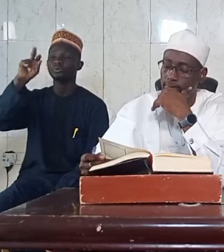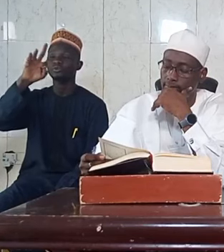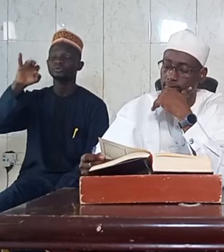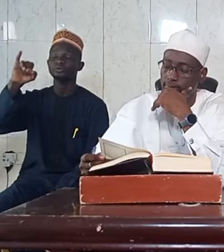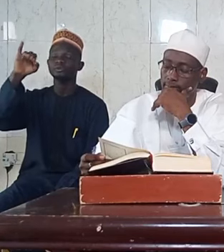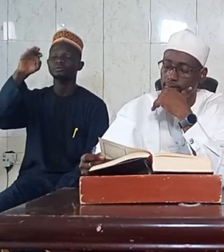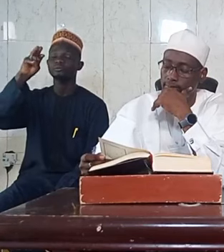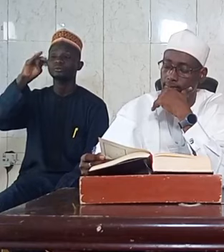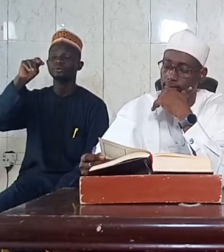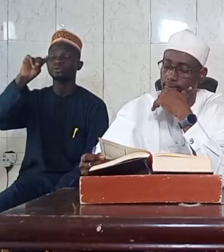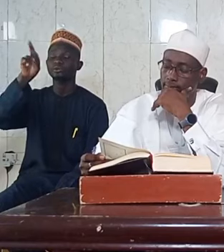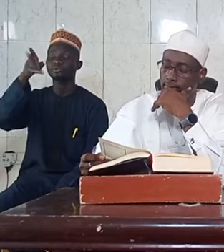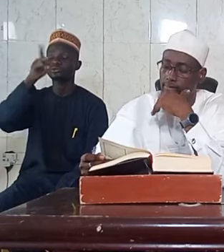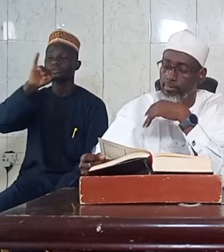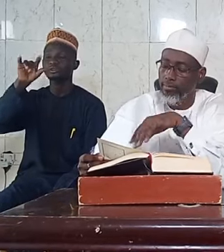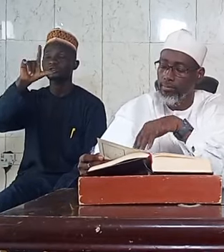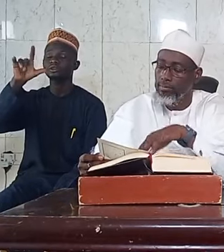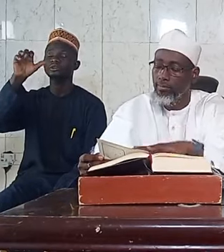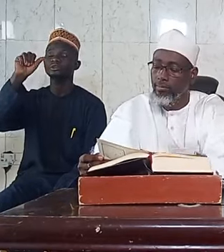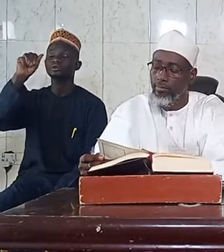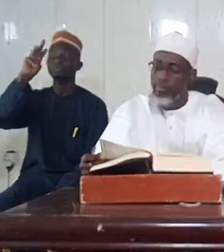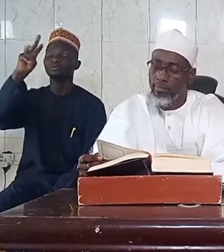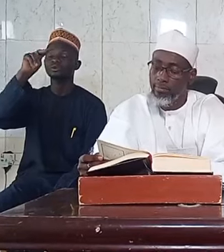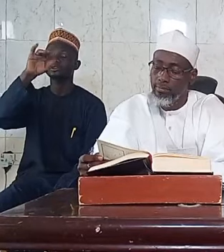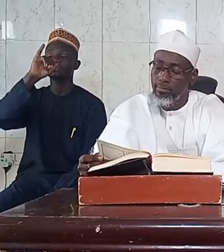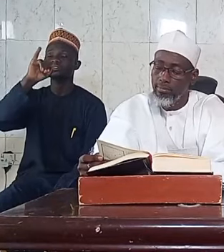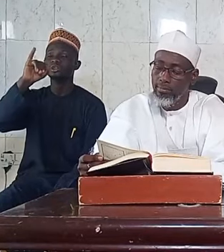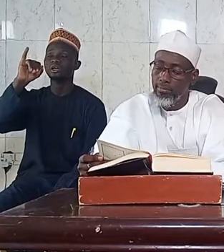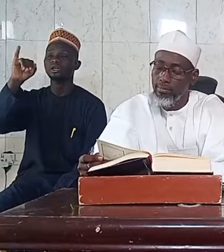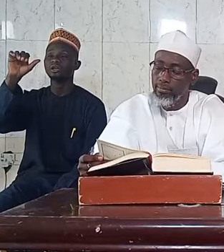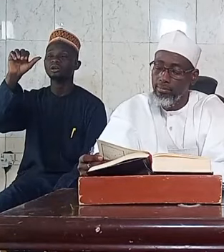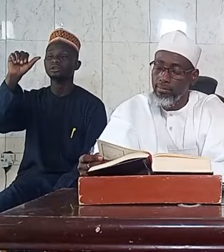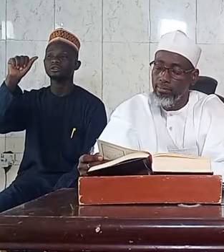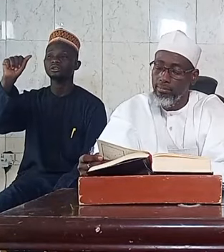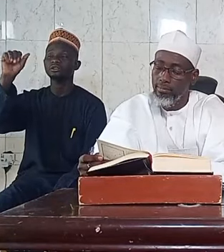والمستضعفين من الرجال والنساء